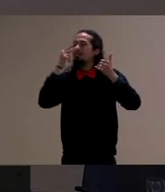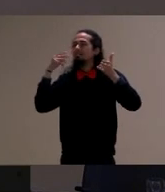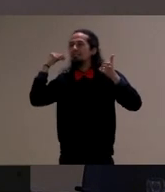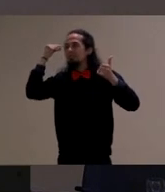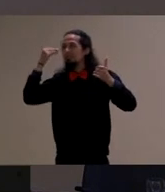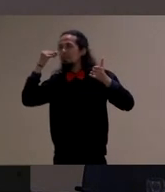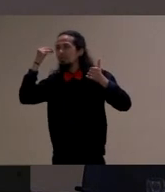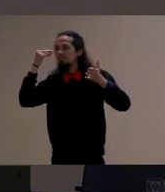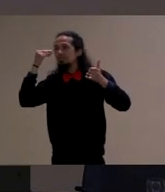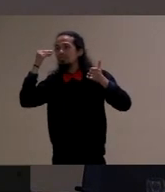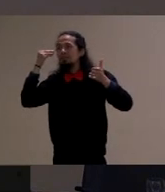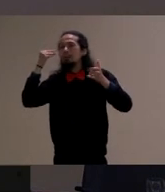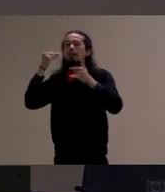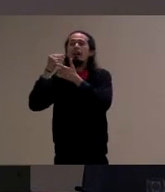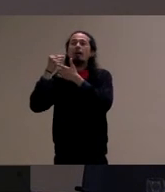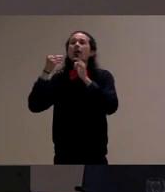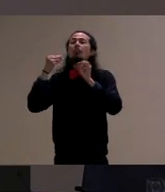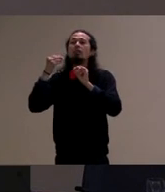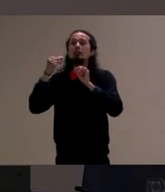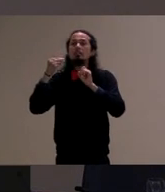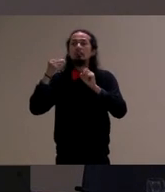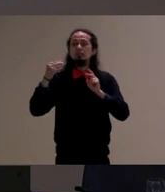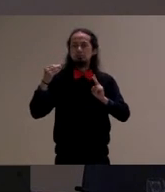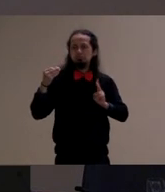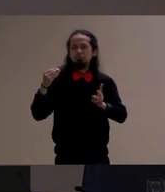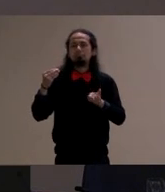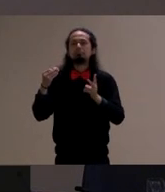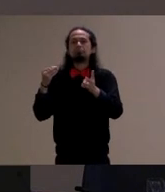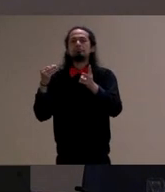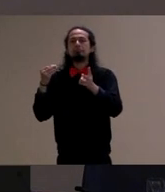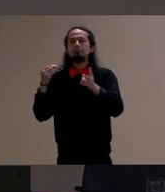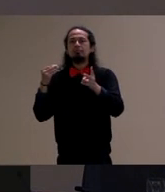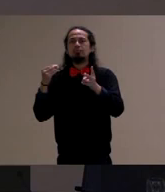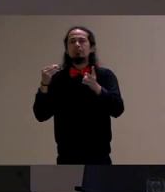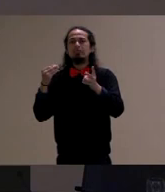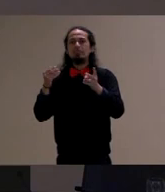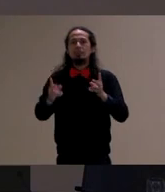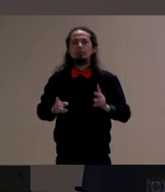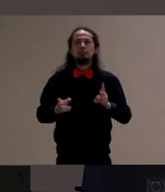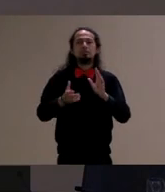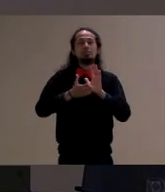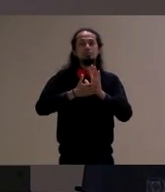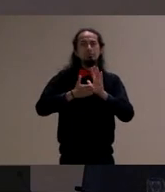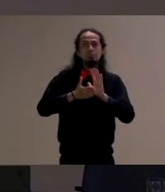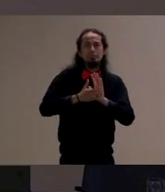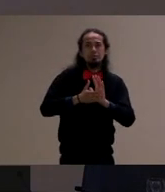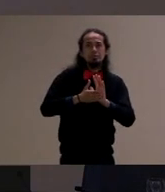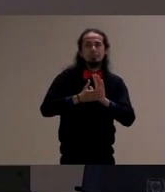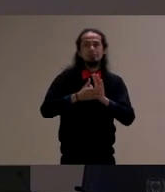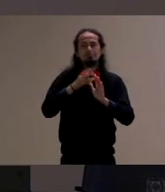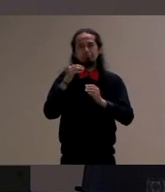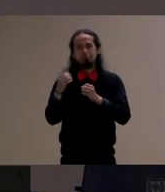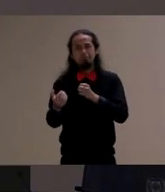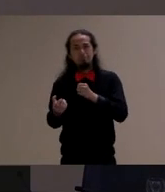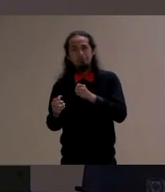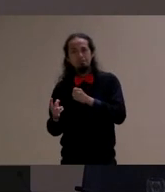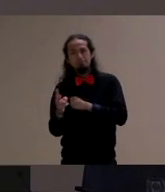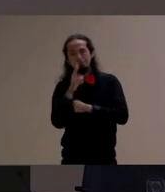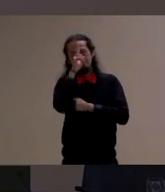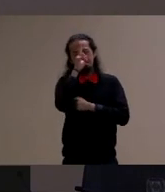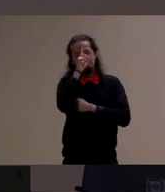tal o planejamento EA Constância nas proposições são fundamentais de novo